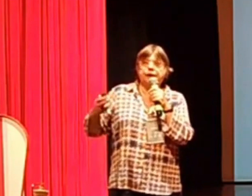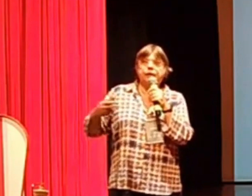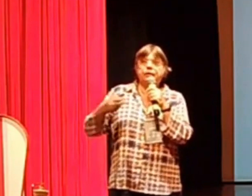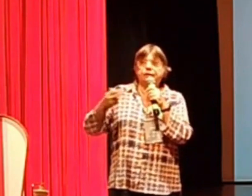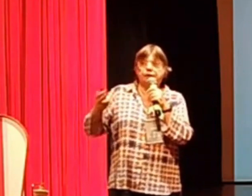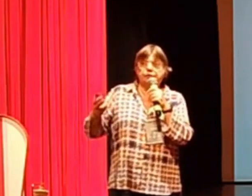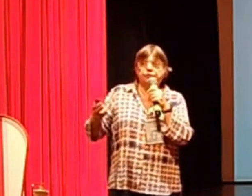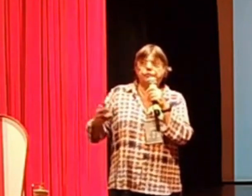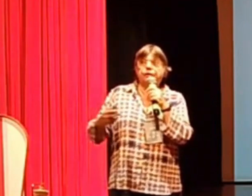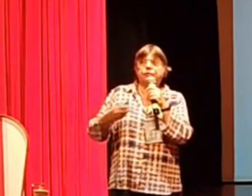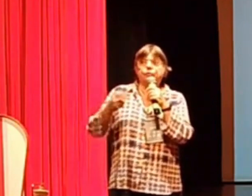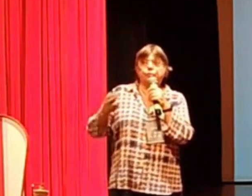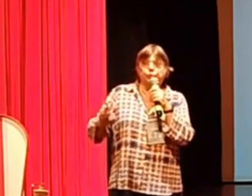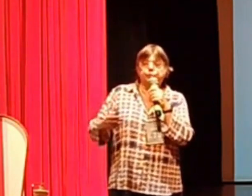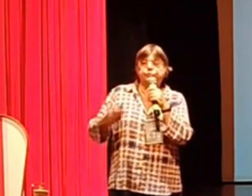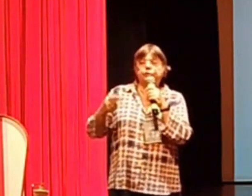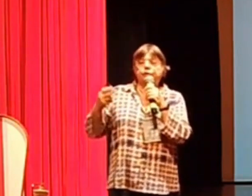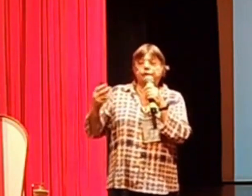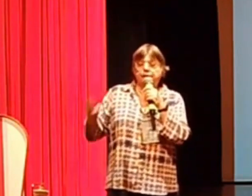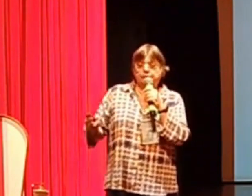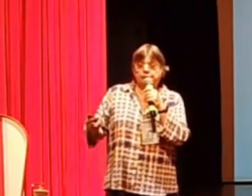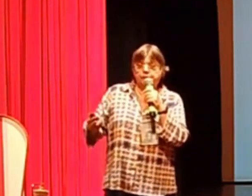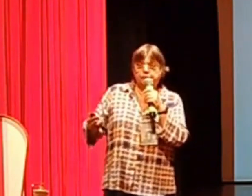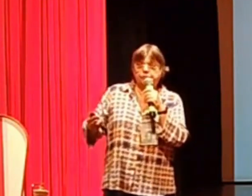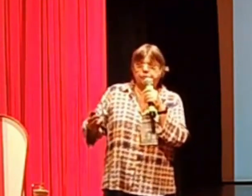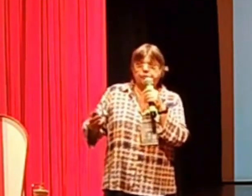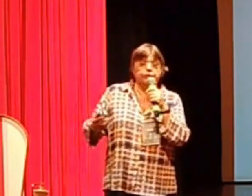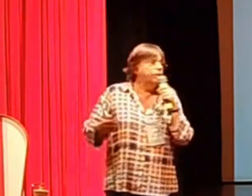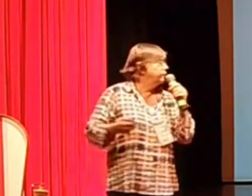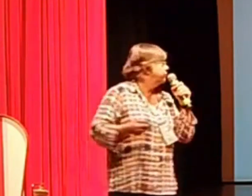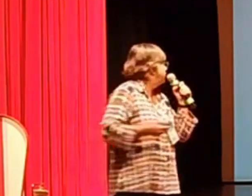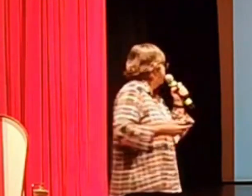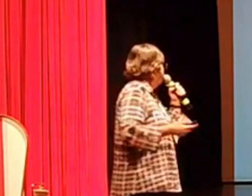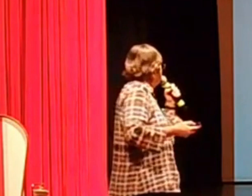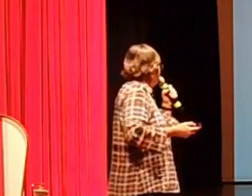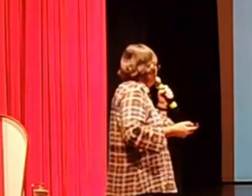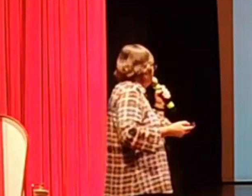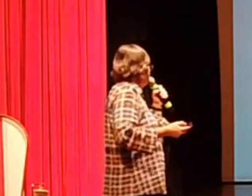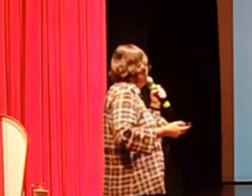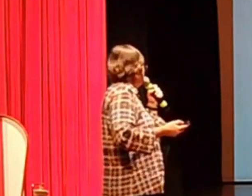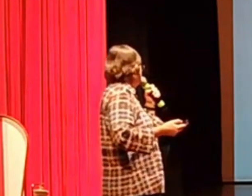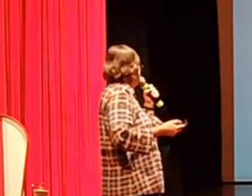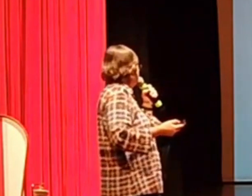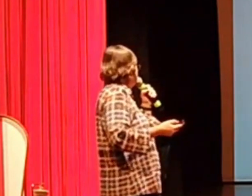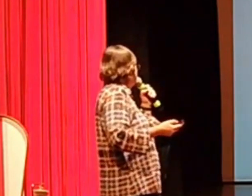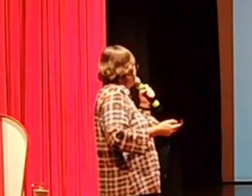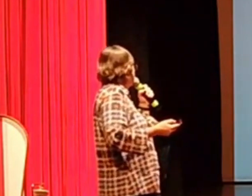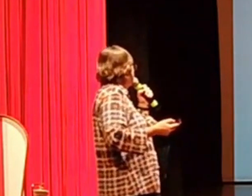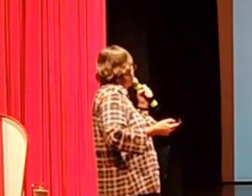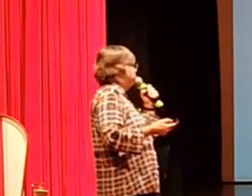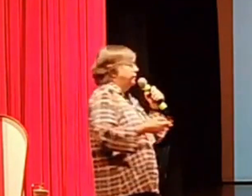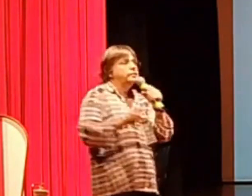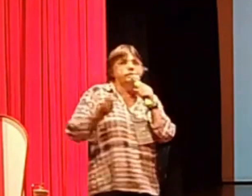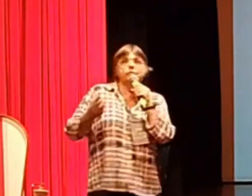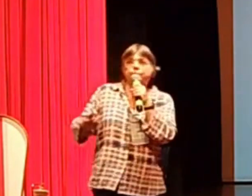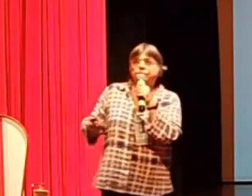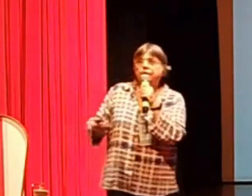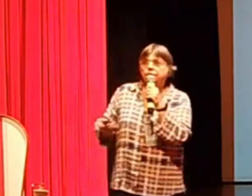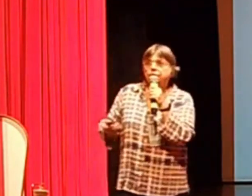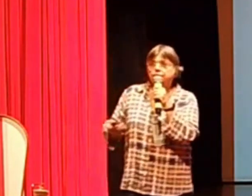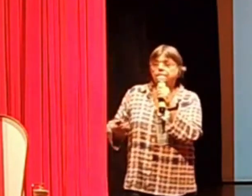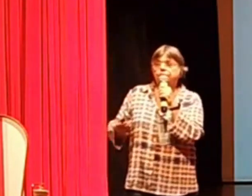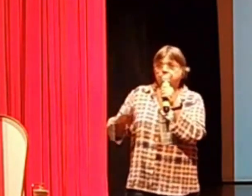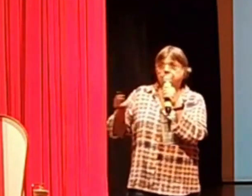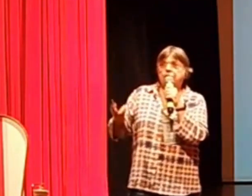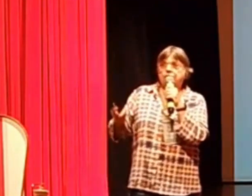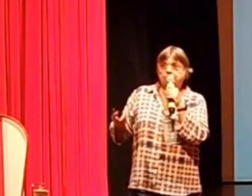quem está, né, nas redes sociais de grupos relacionados com a escoliose, e quanto era